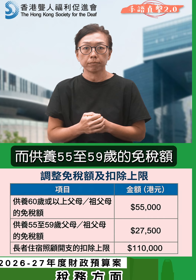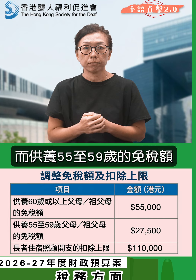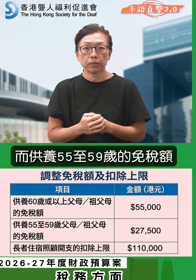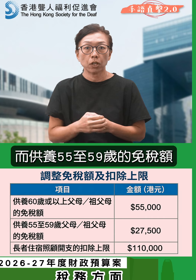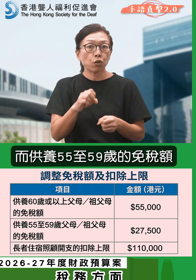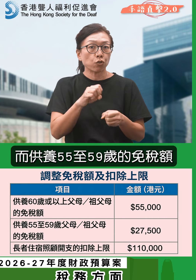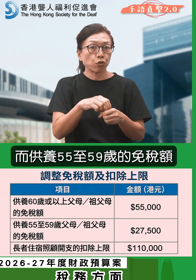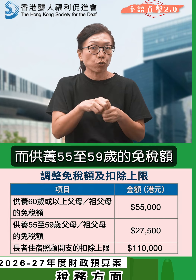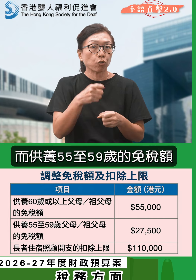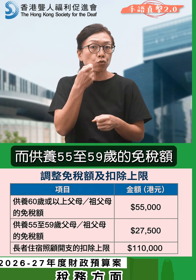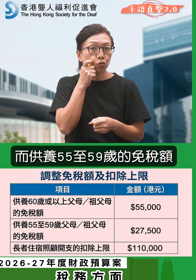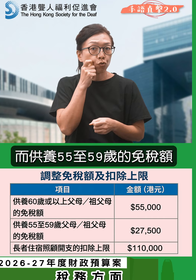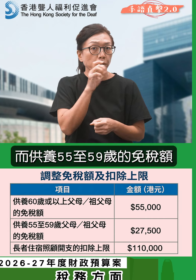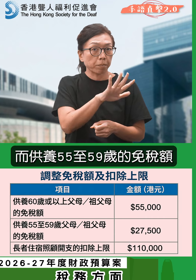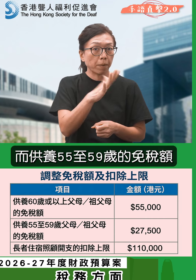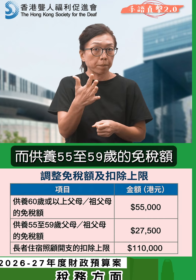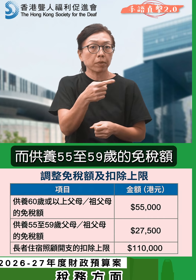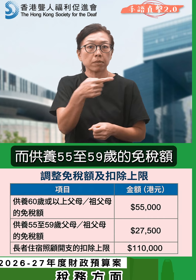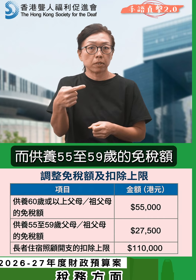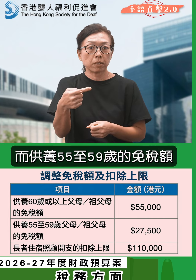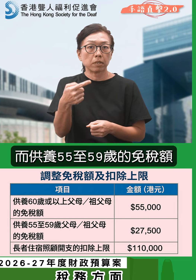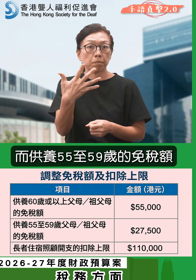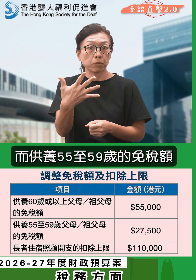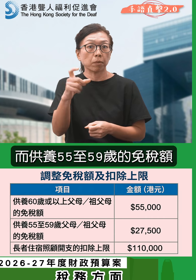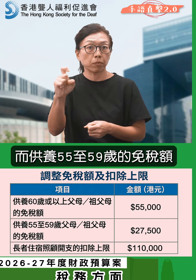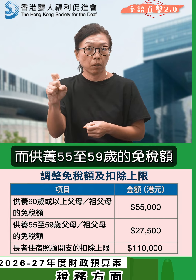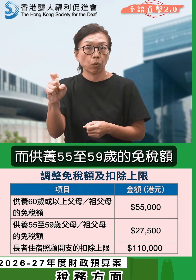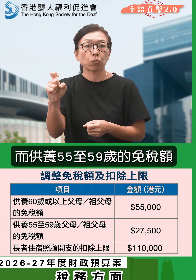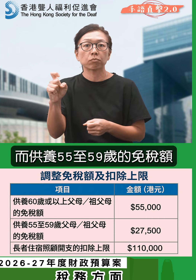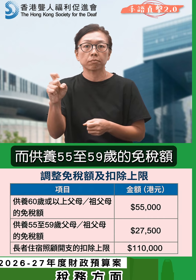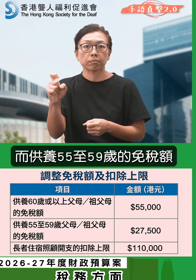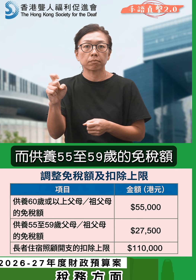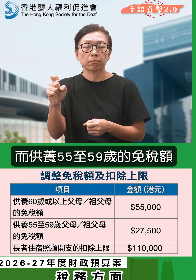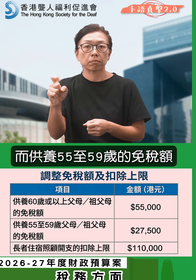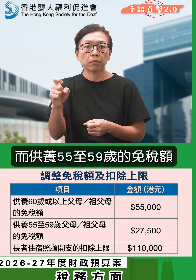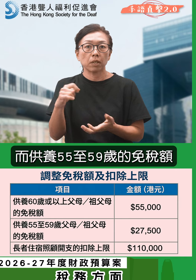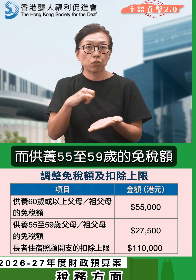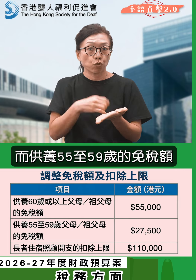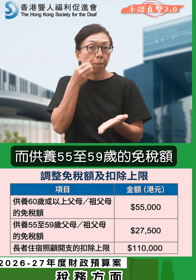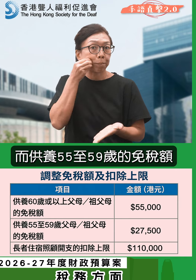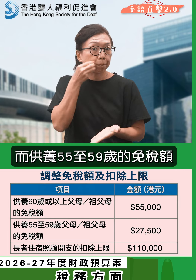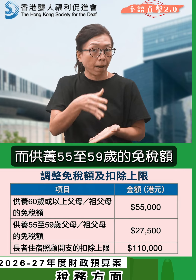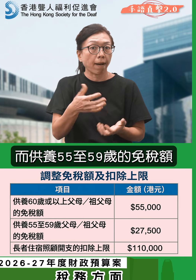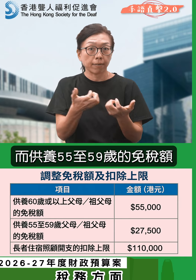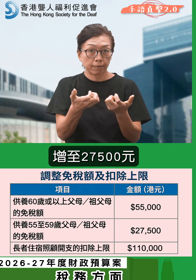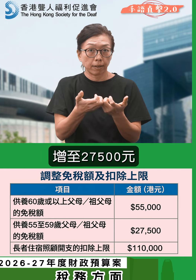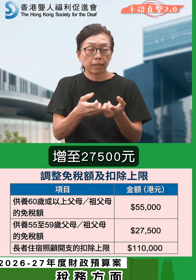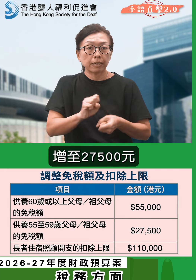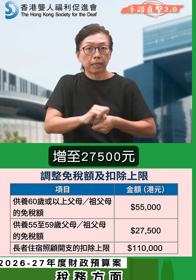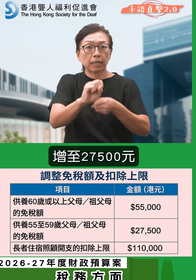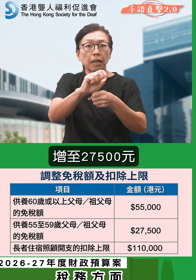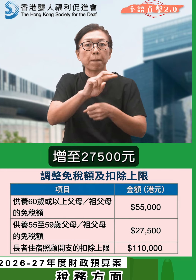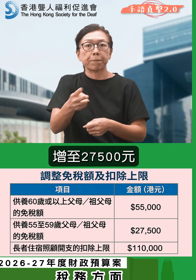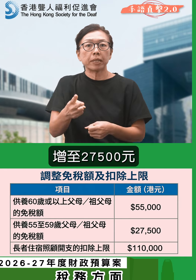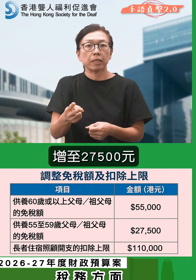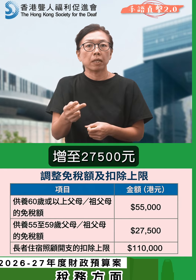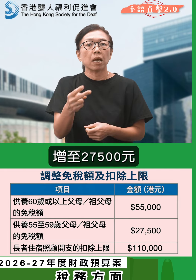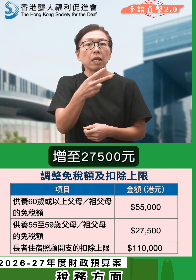而供養55歲至59歲嘅免稅額增